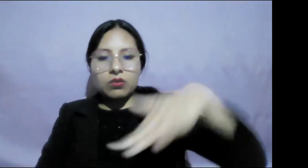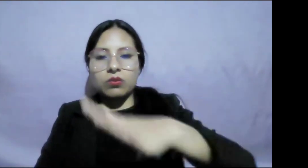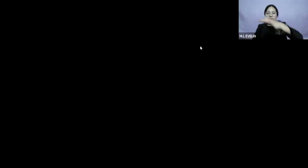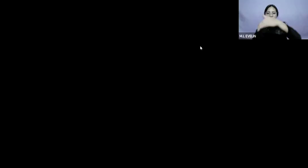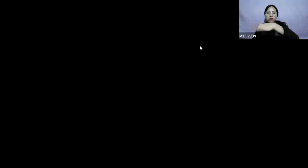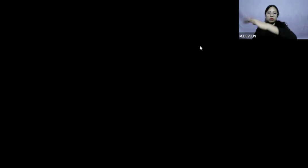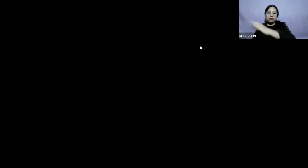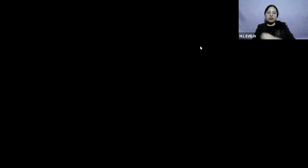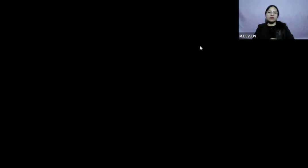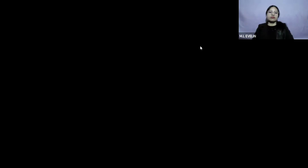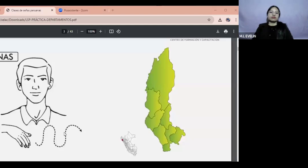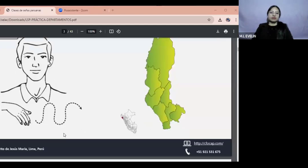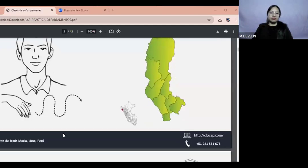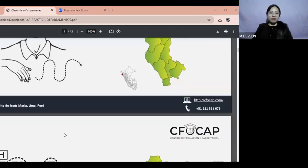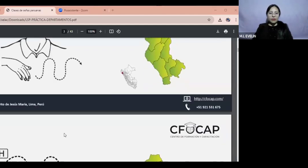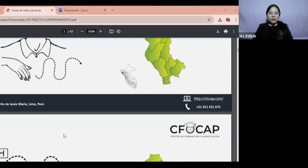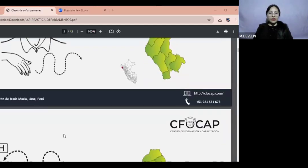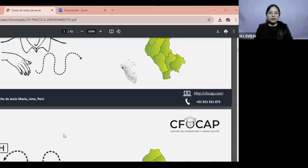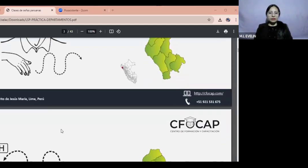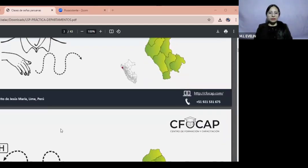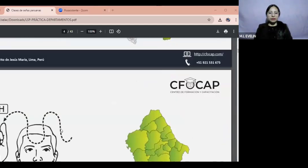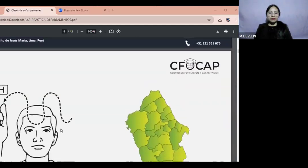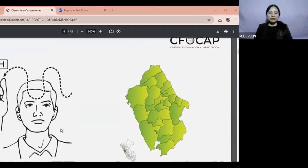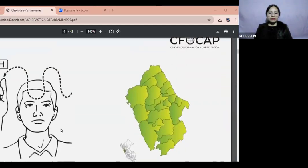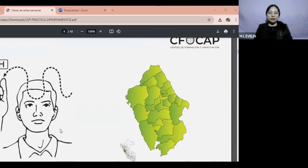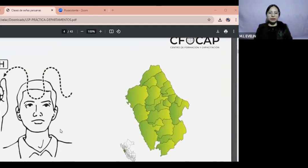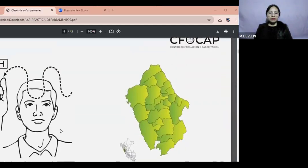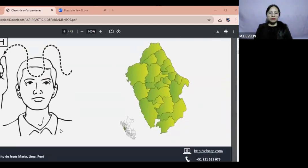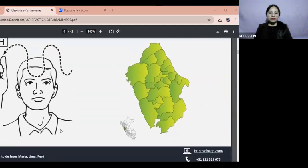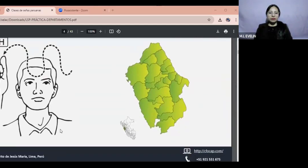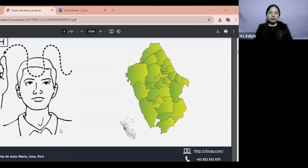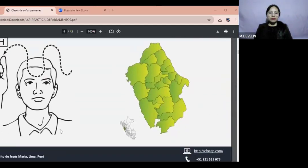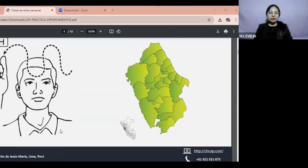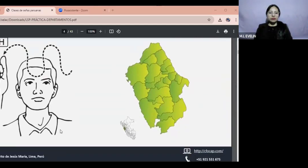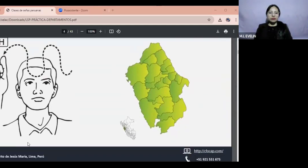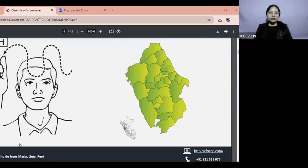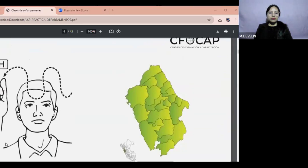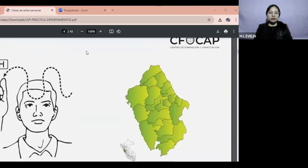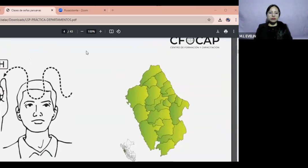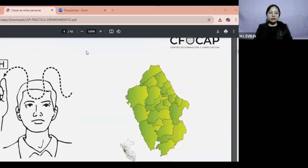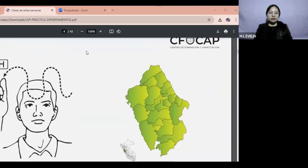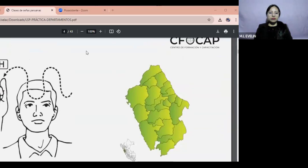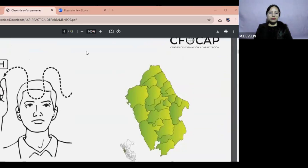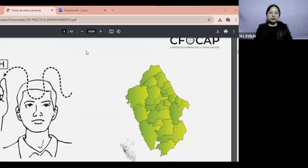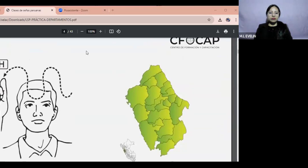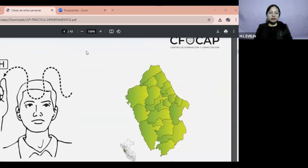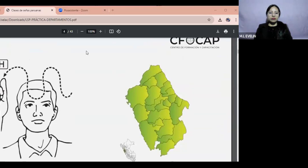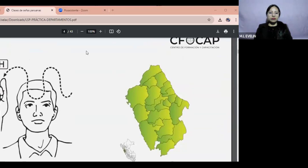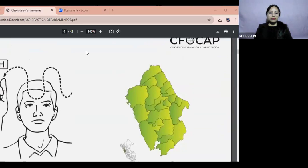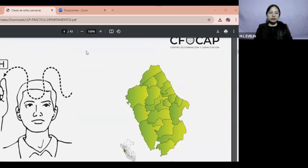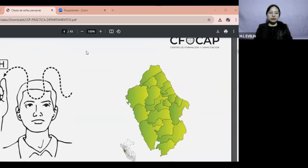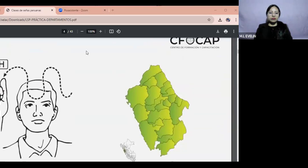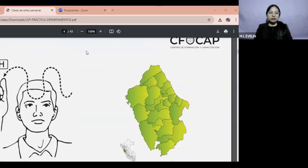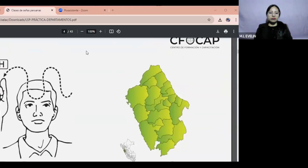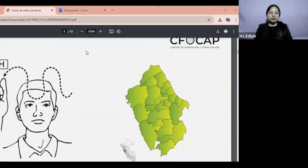bien continuamos con la segunda que es el departamento de ancash